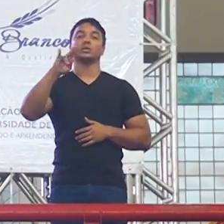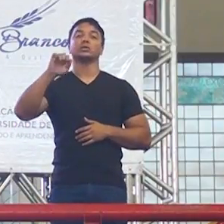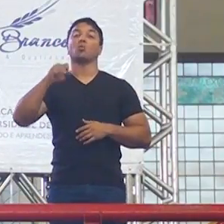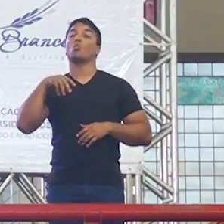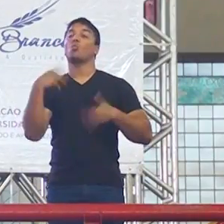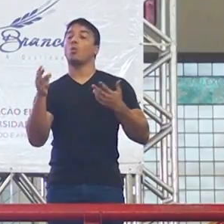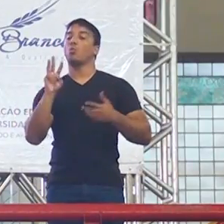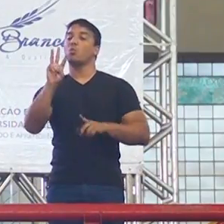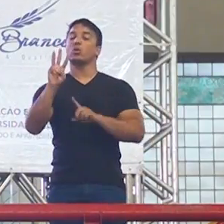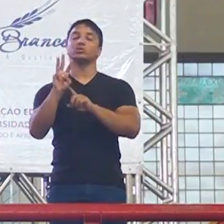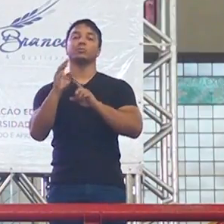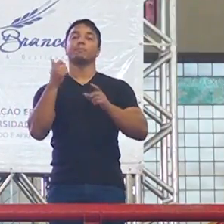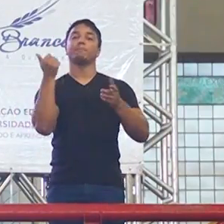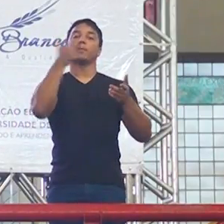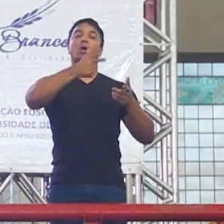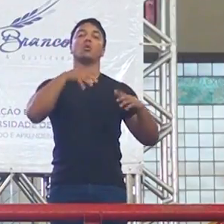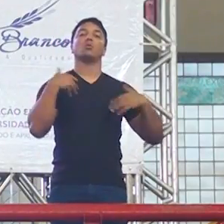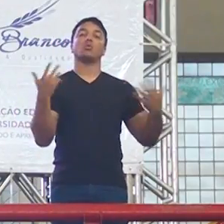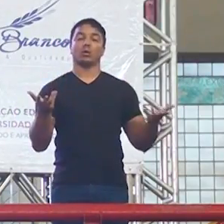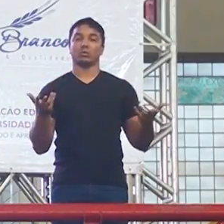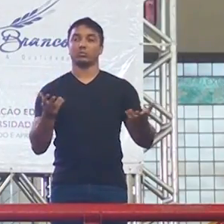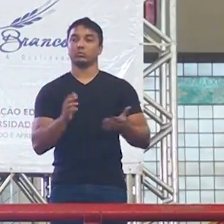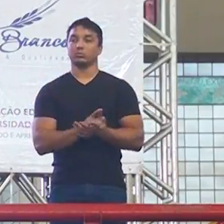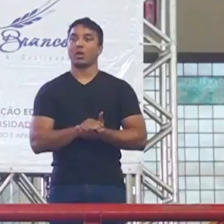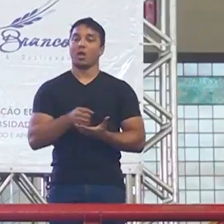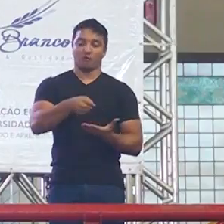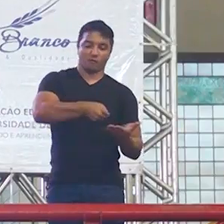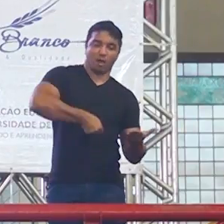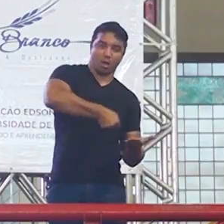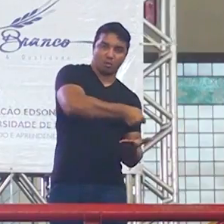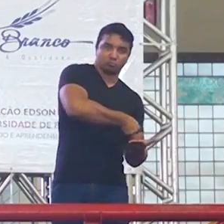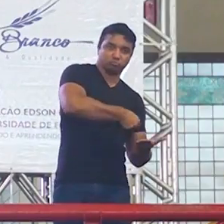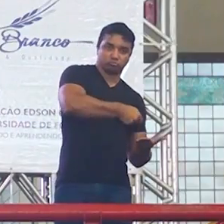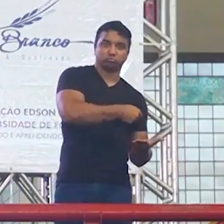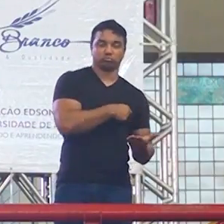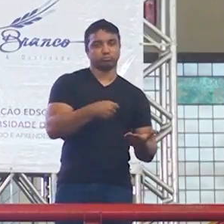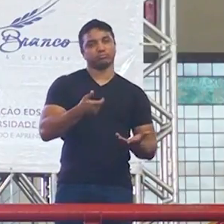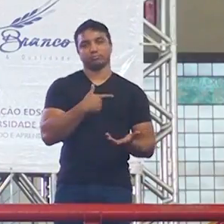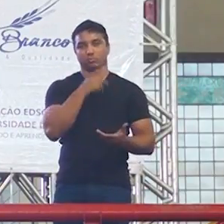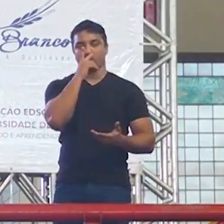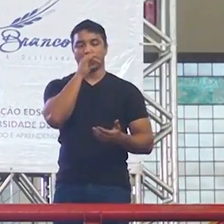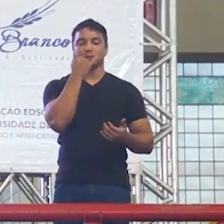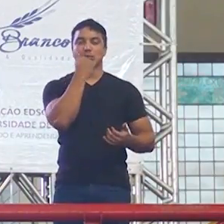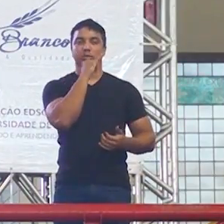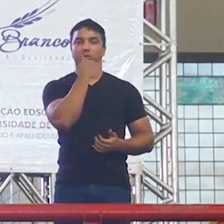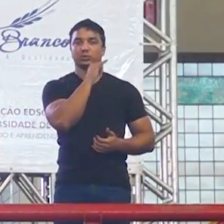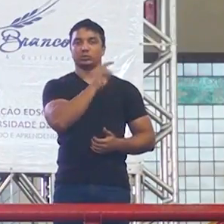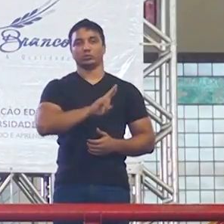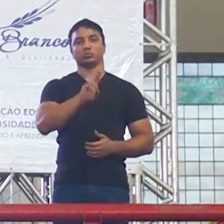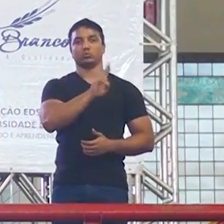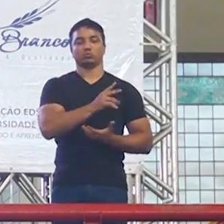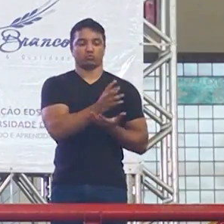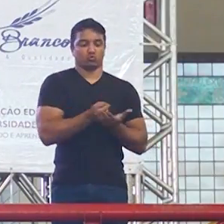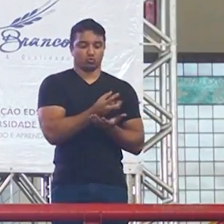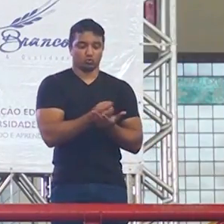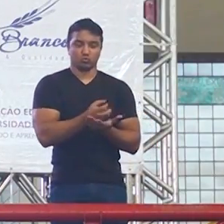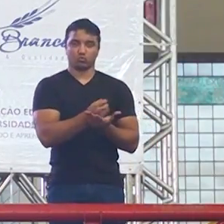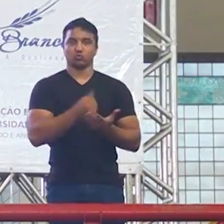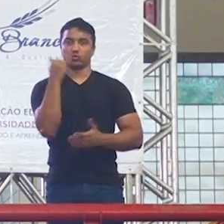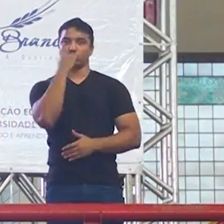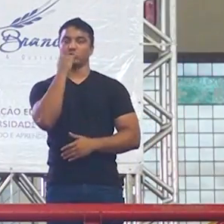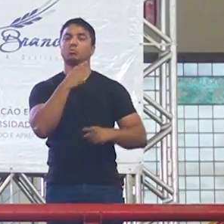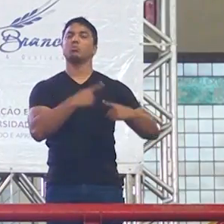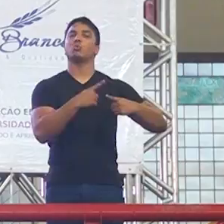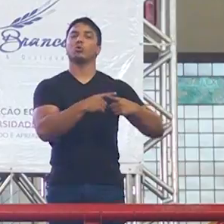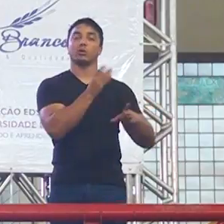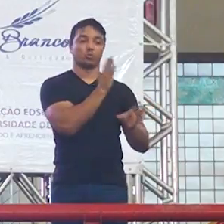watt? Quem? O ferro gasta mais energia. O ferro gasta mais energia. Por